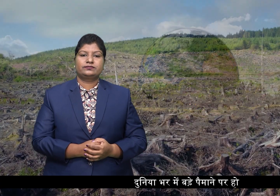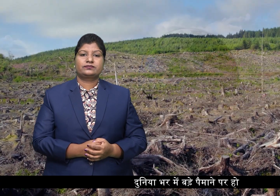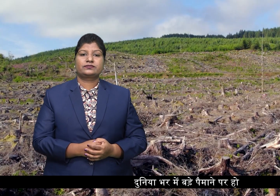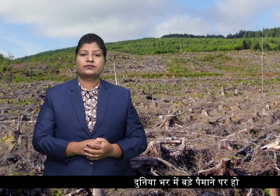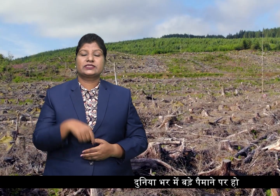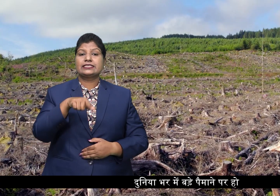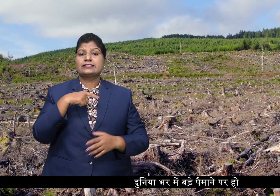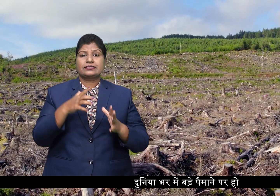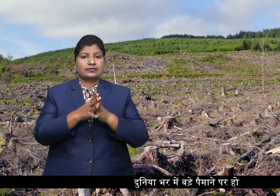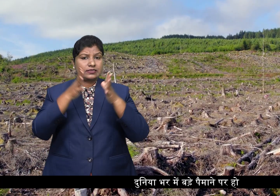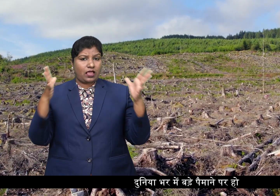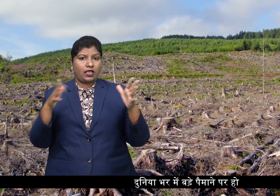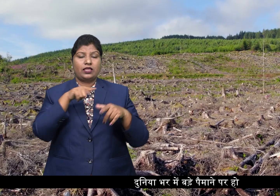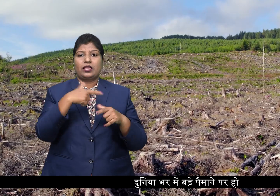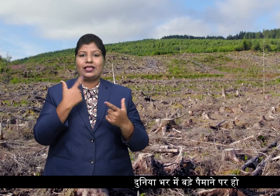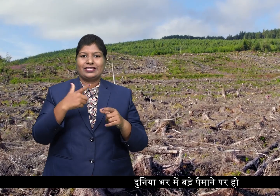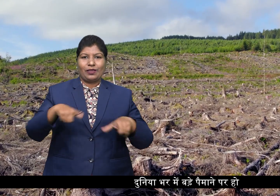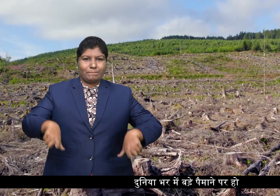दुनिया भर में बड़े पैमाने पर हो